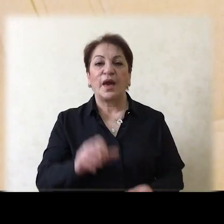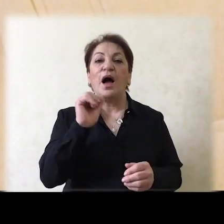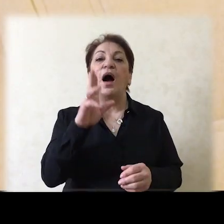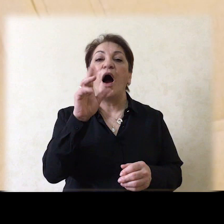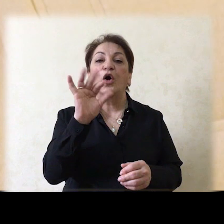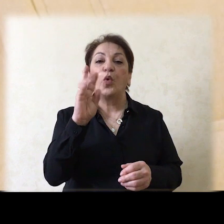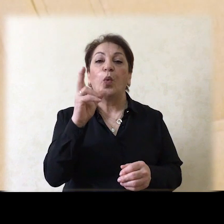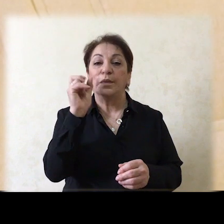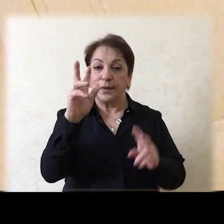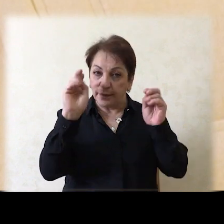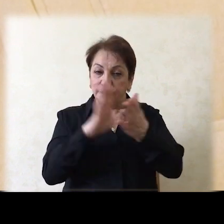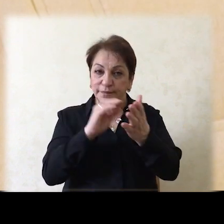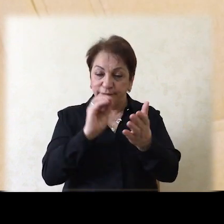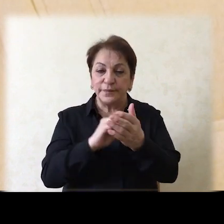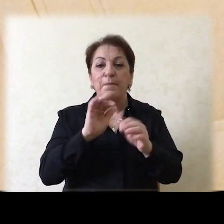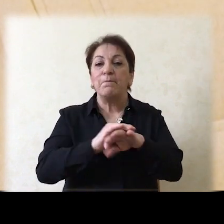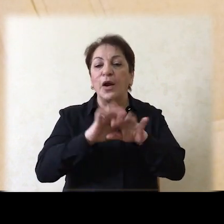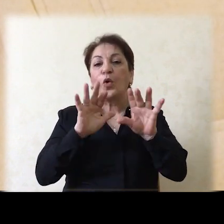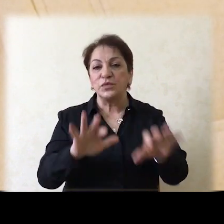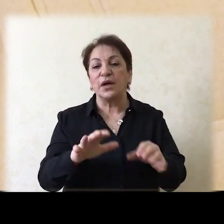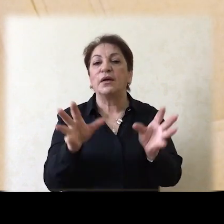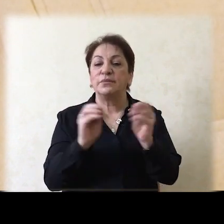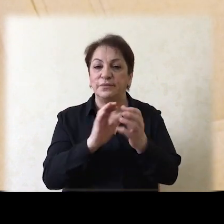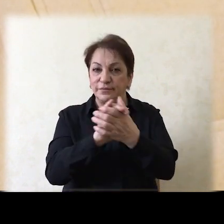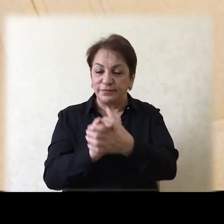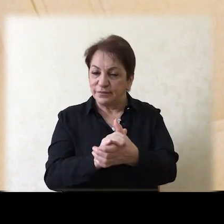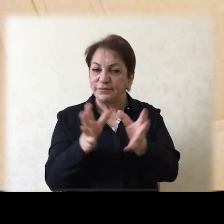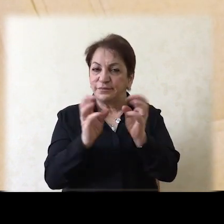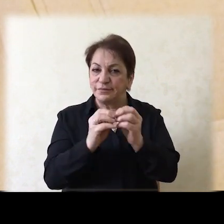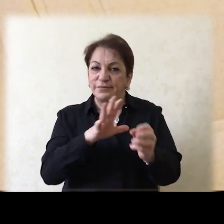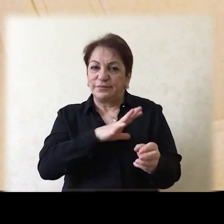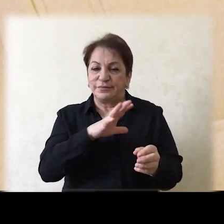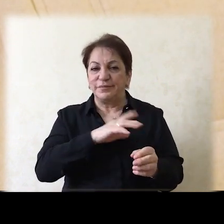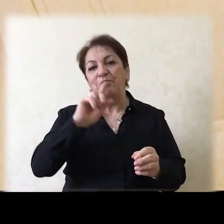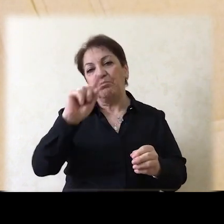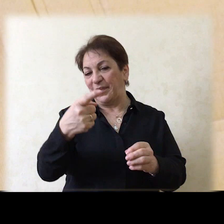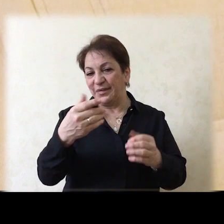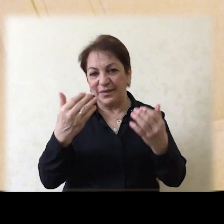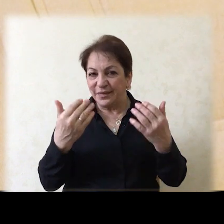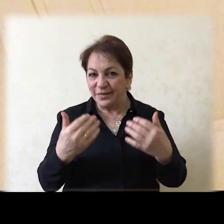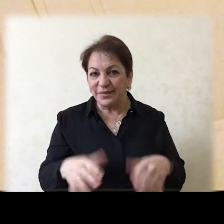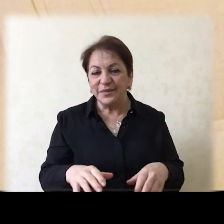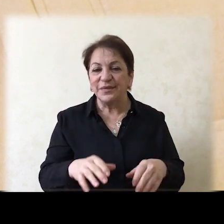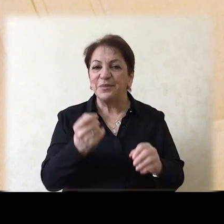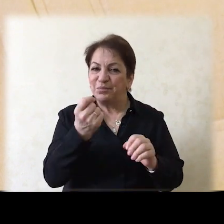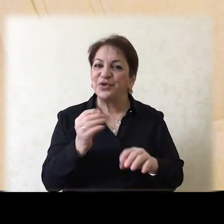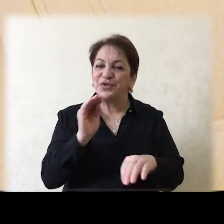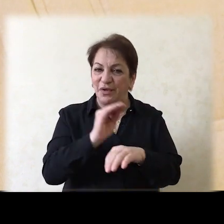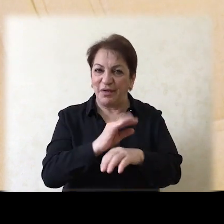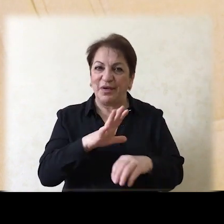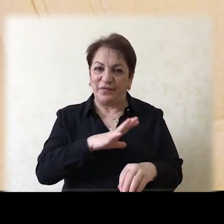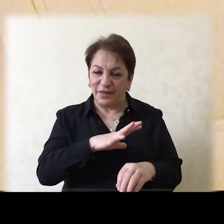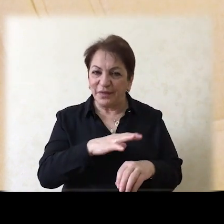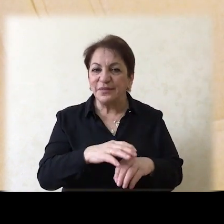Ակունք բարեգործական կազմակերպության հետ մեր համագործակցությունը արդեն 1 տարի եւ փոքրել ավելի